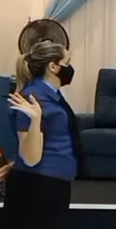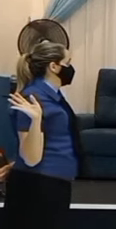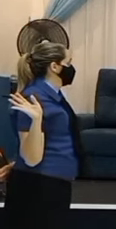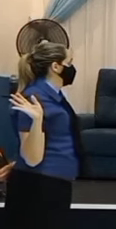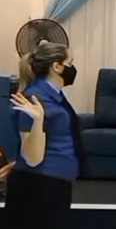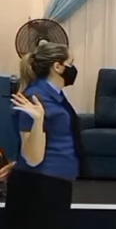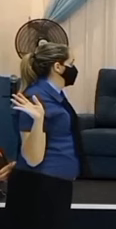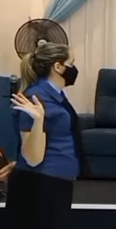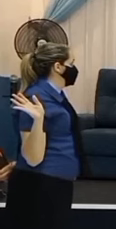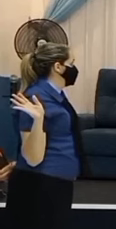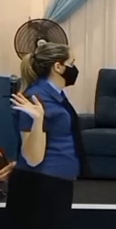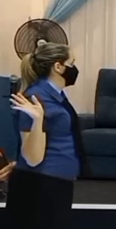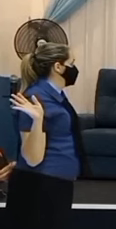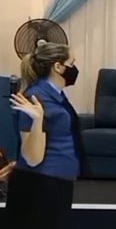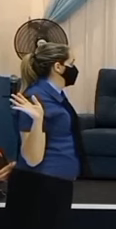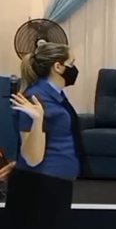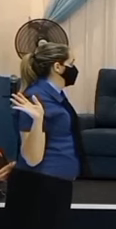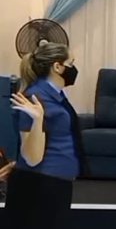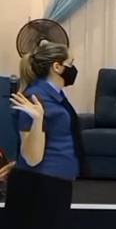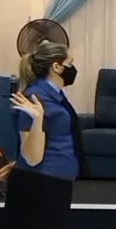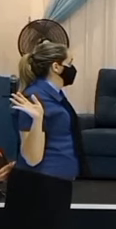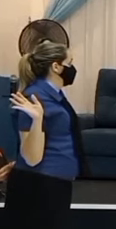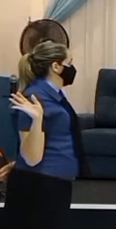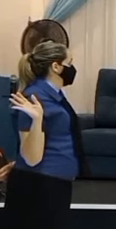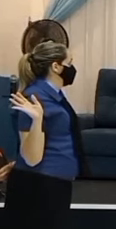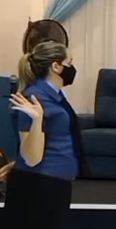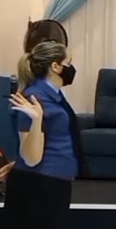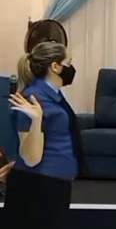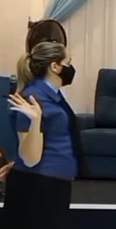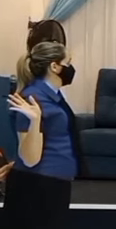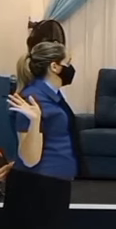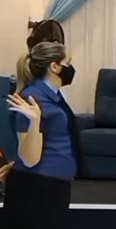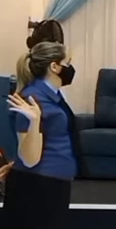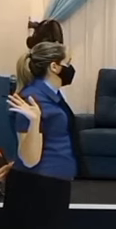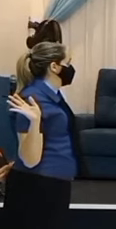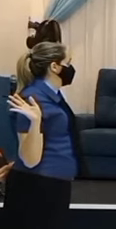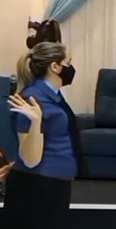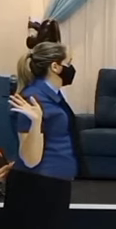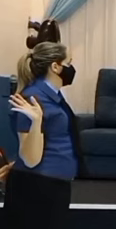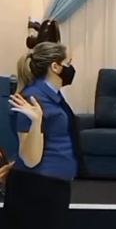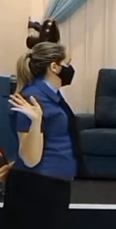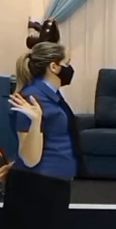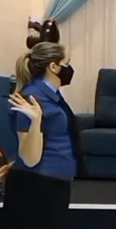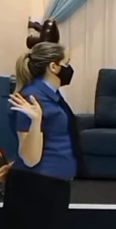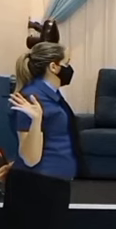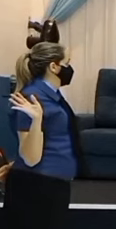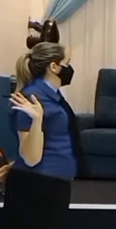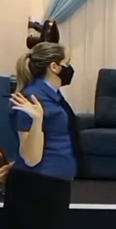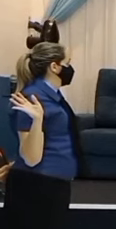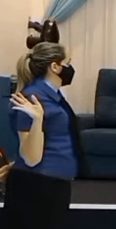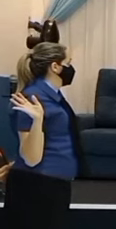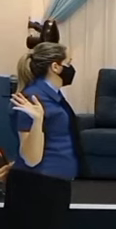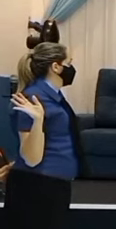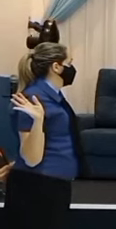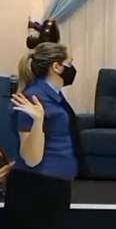Saul. Dos 7 homens da casa de Saul, 2 eram filhos de Merabe. Esses